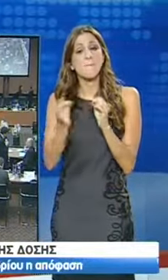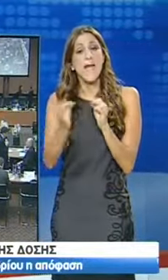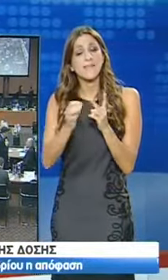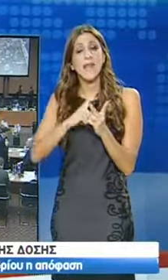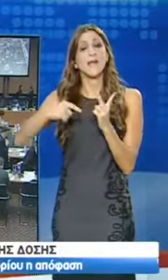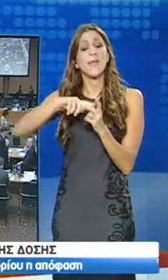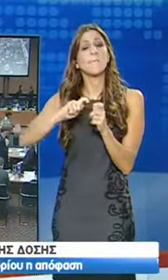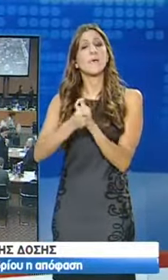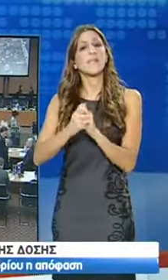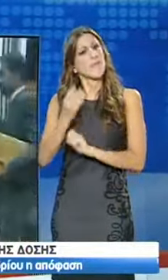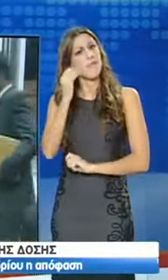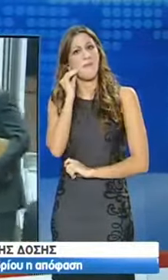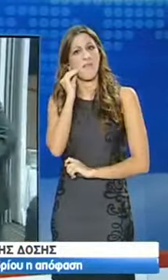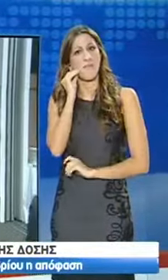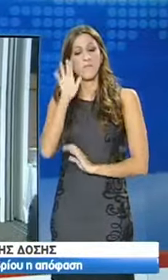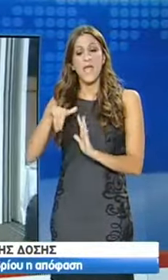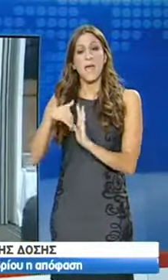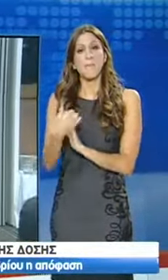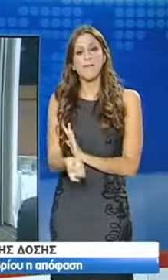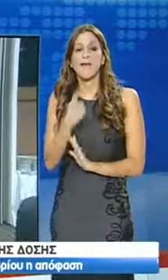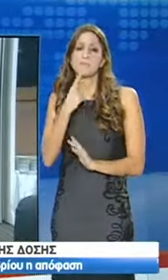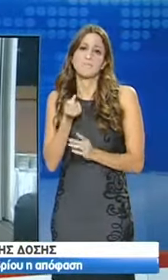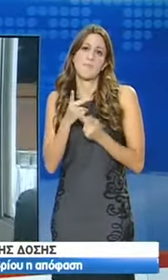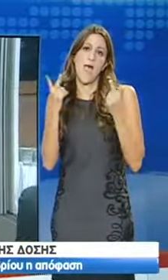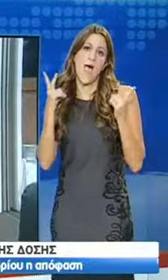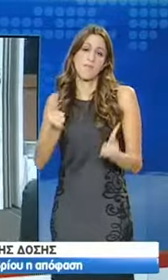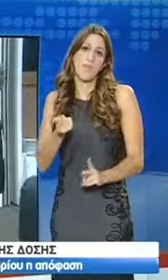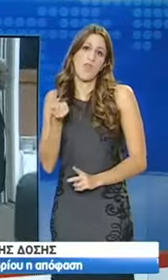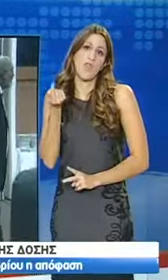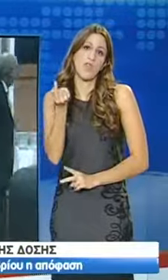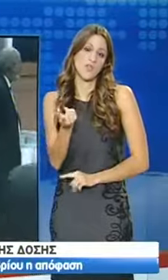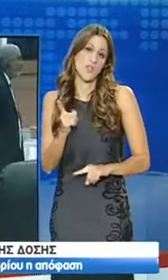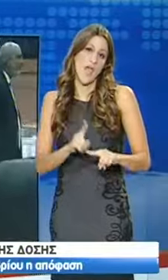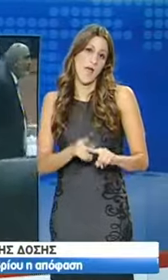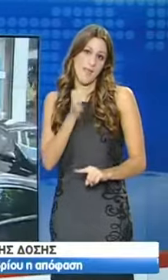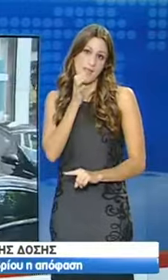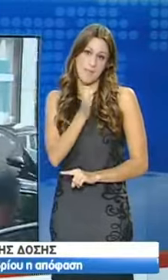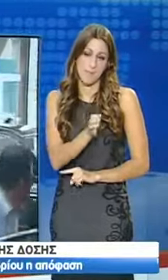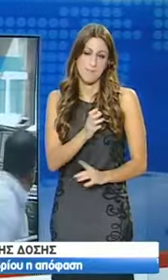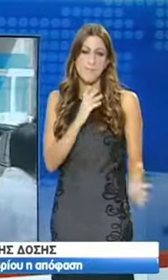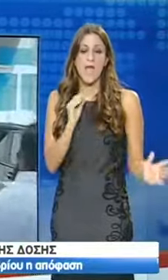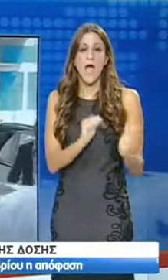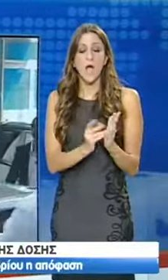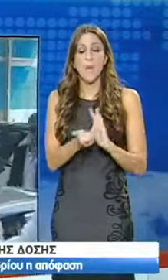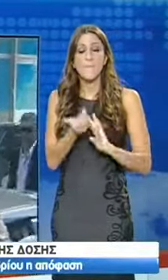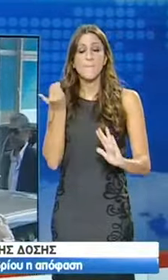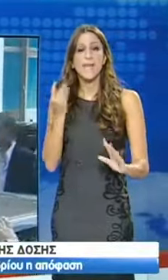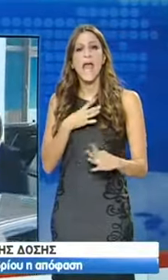μεταρρυθμίσεων. Αμέσως μετά θα επιτραπεί το ξεκλείδωμα της επόμενης δόσης, ανέφερε χαρακτηριστικά. Νωρίτερα, ο εκπρόσωπος του κυρίου Ρεν, Σάιμον